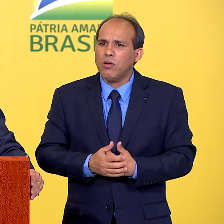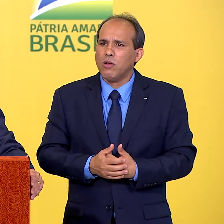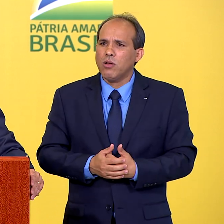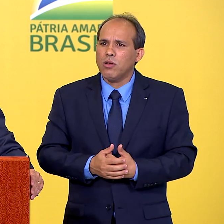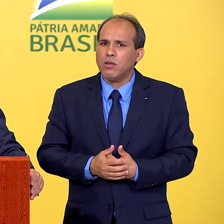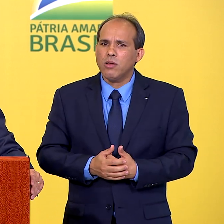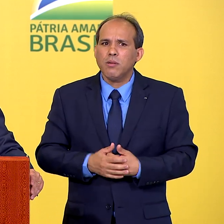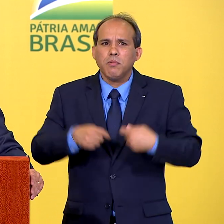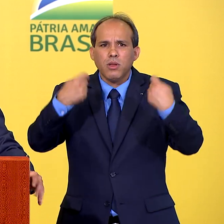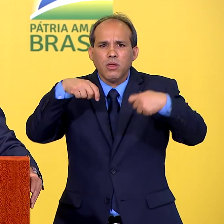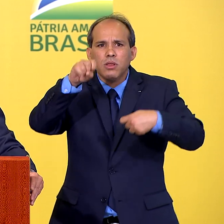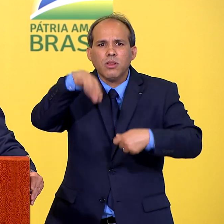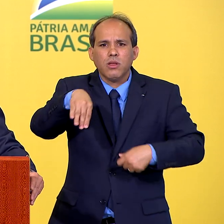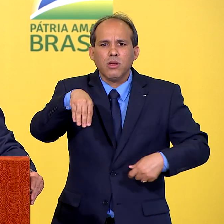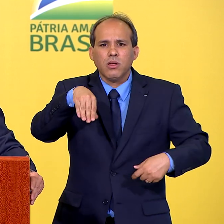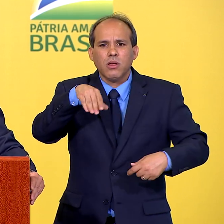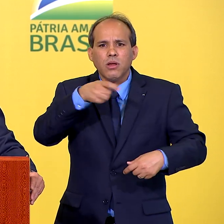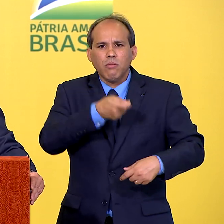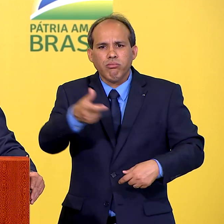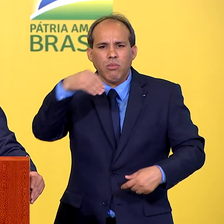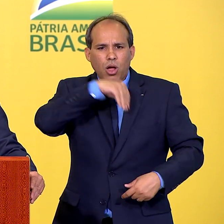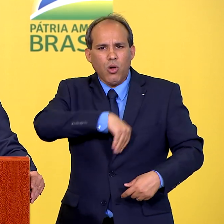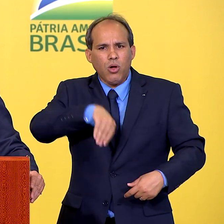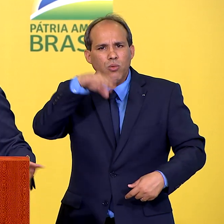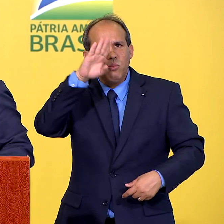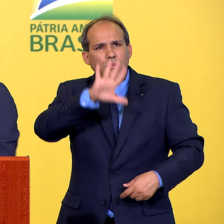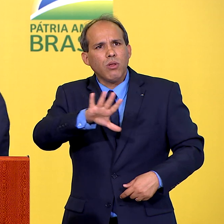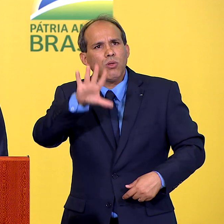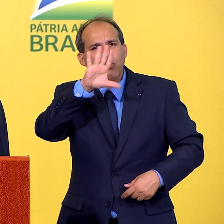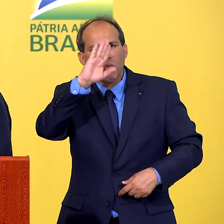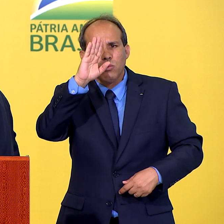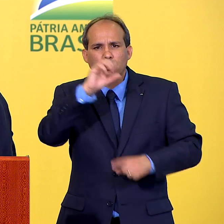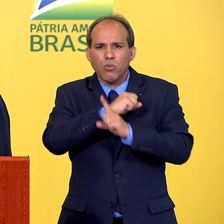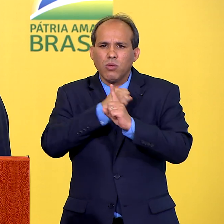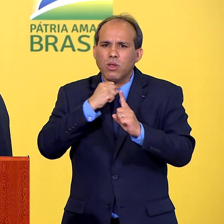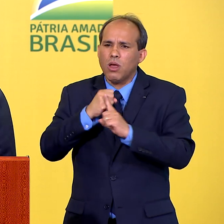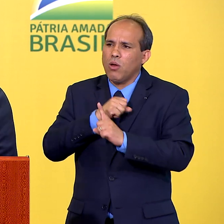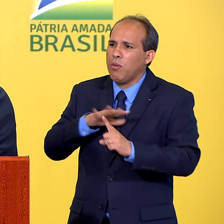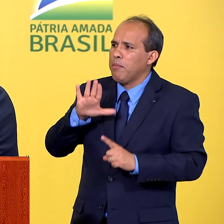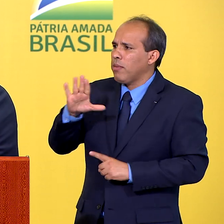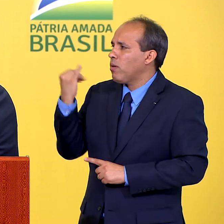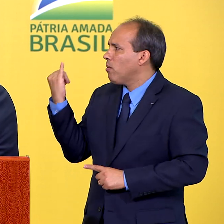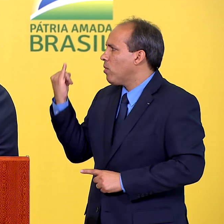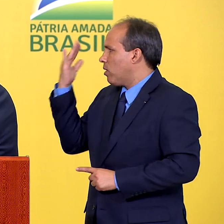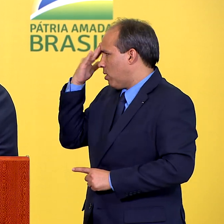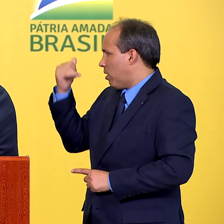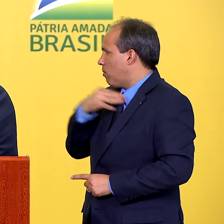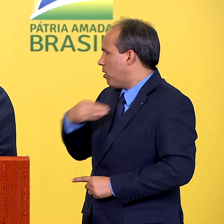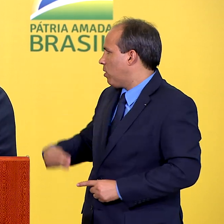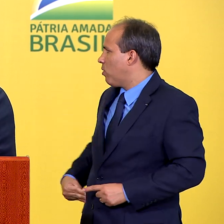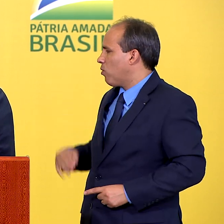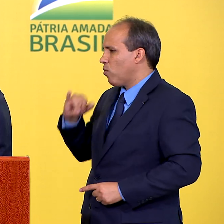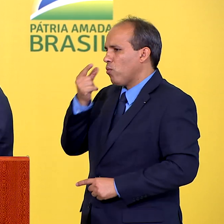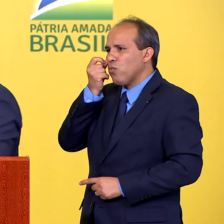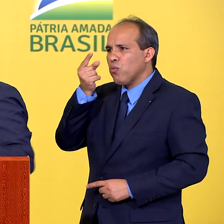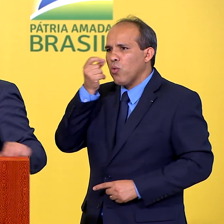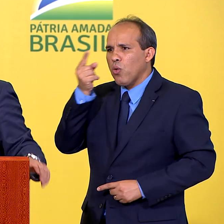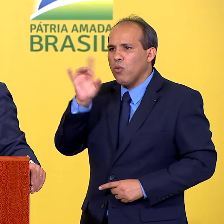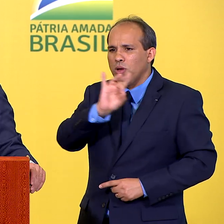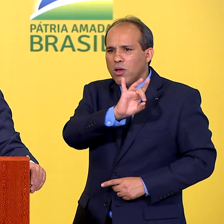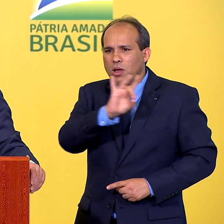do auxílio da sociedade como um todo. Mas é importante, ministro João, que hoje os programas conversem entre